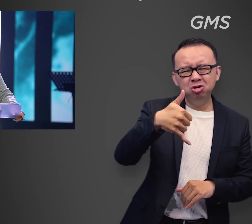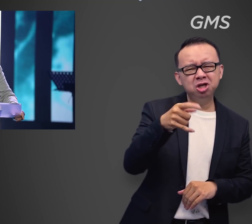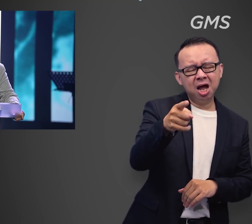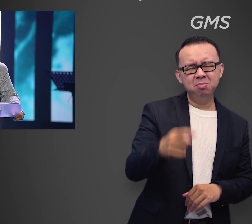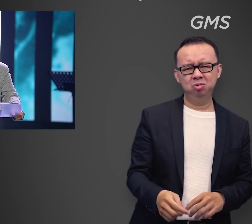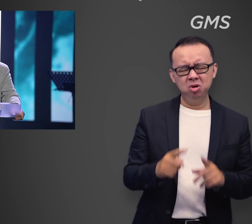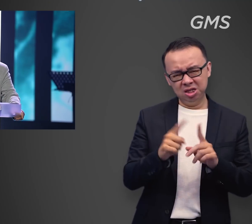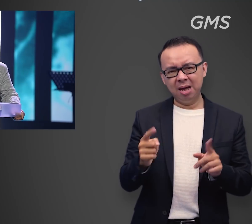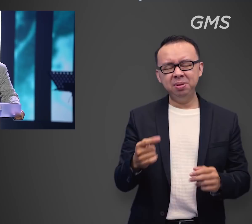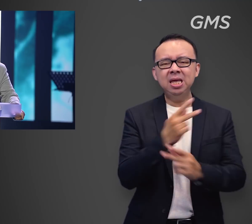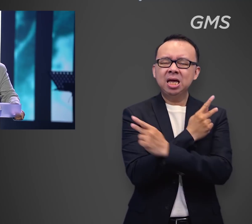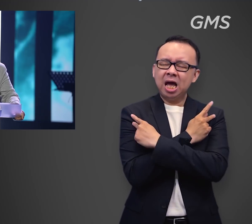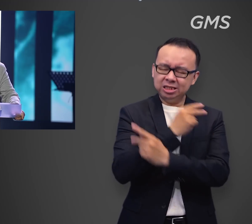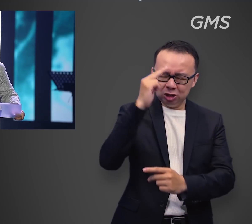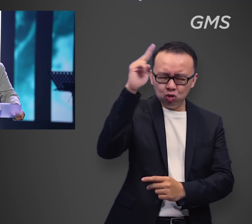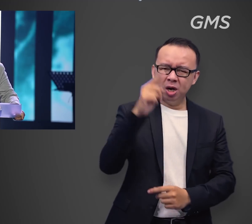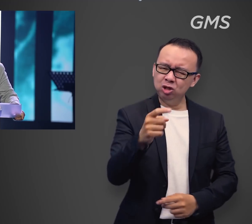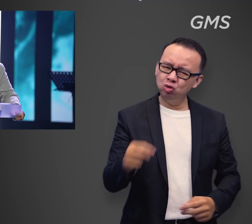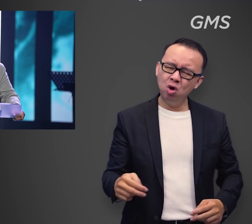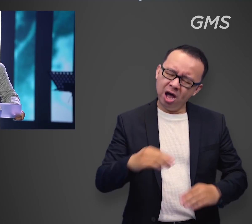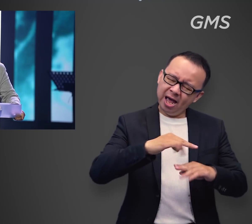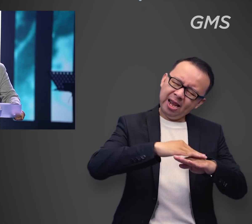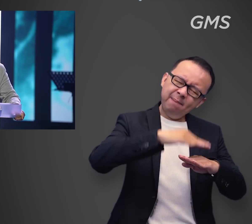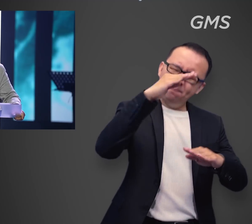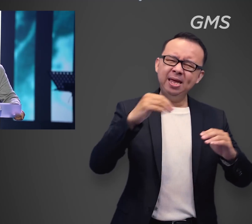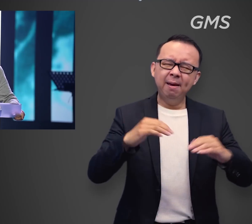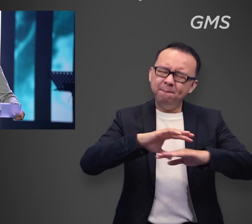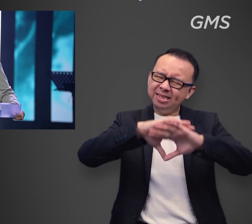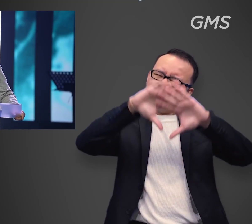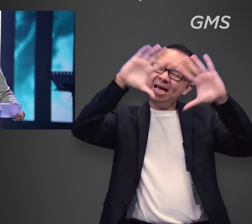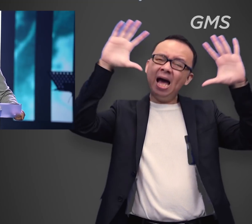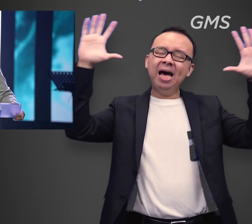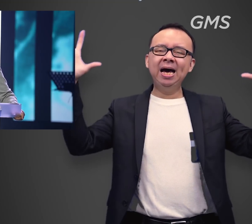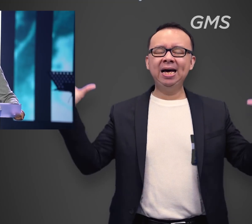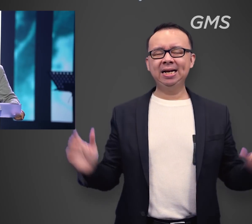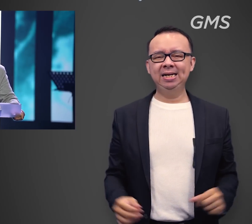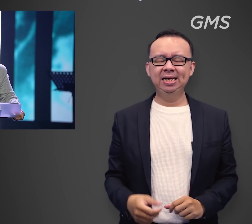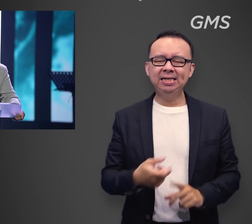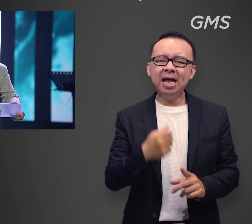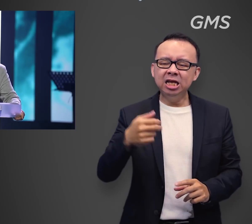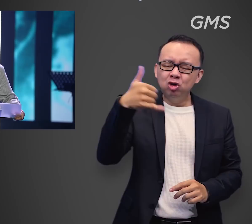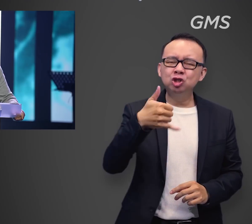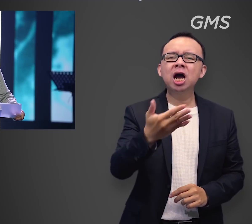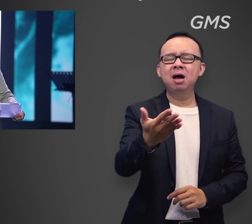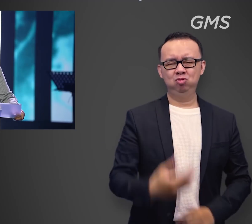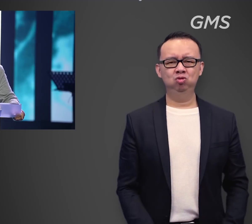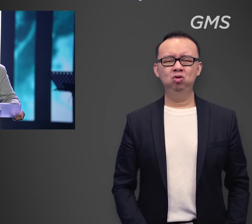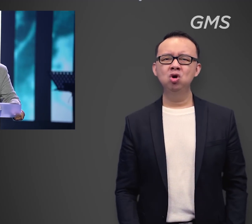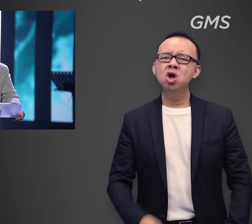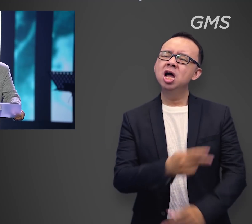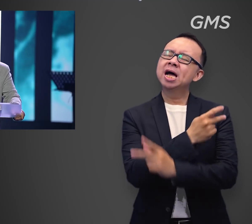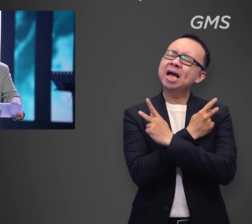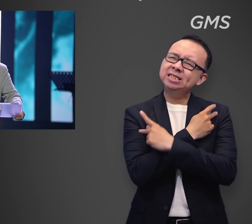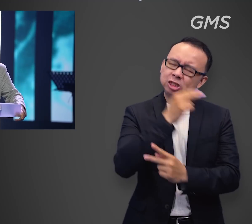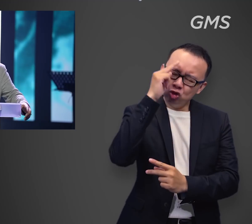besar daripada dosa kita yang mungkin menurut Anda paling kotor di dunia sekalipun. Kasihnya jauh lebih